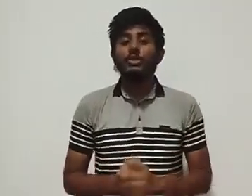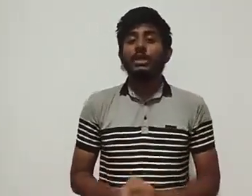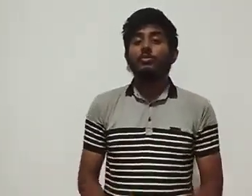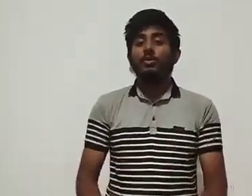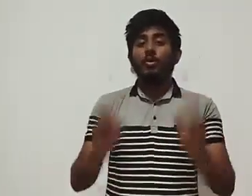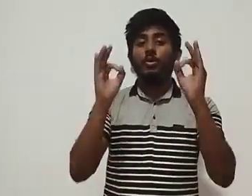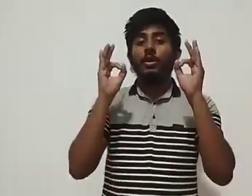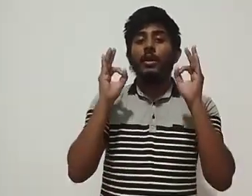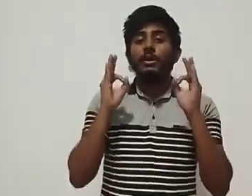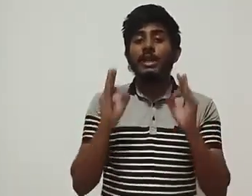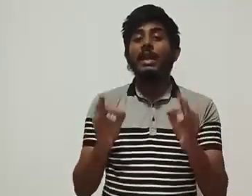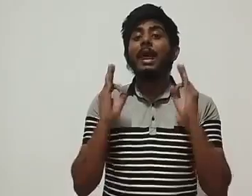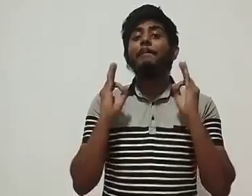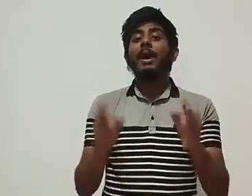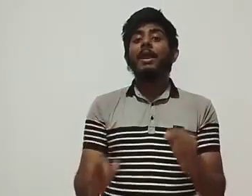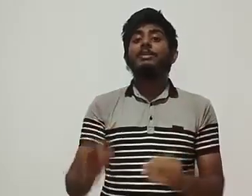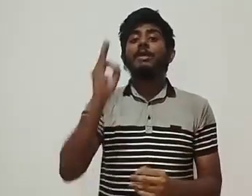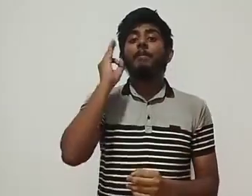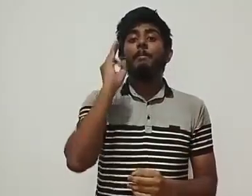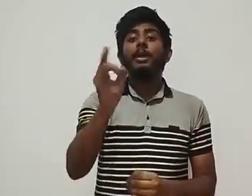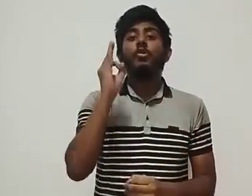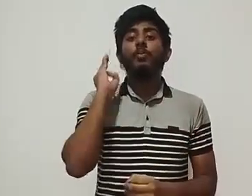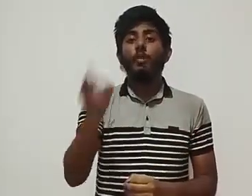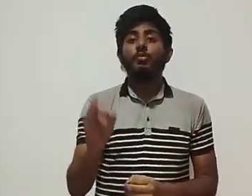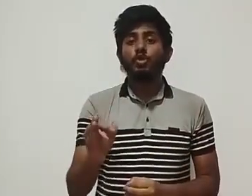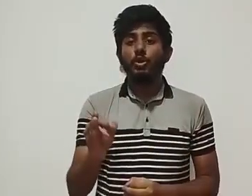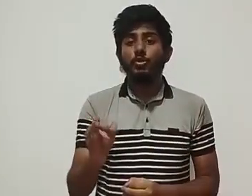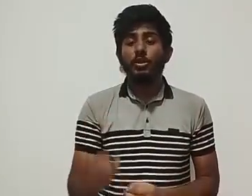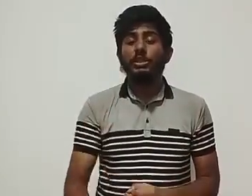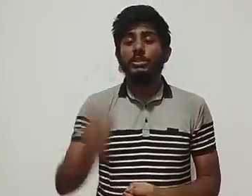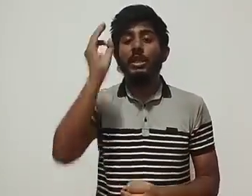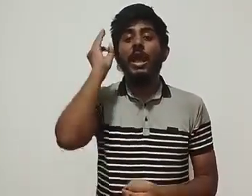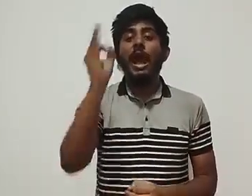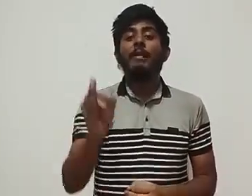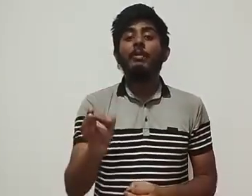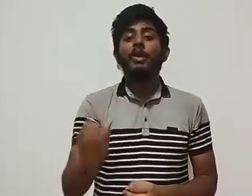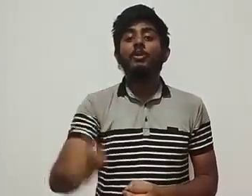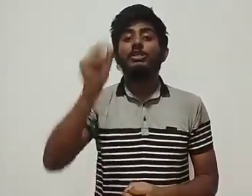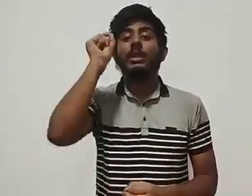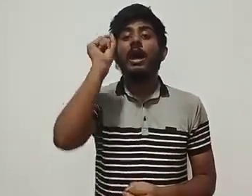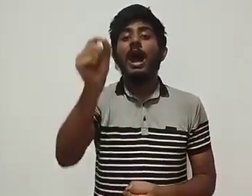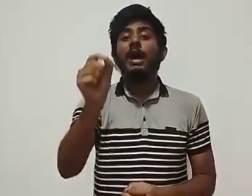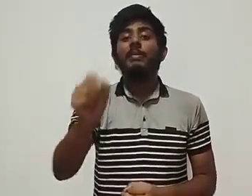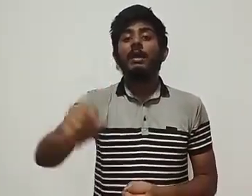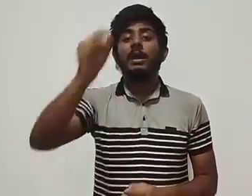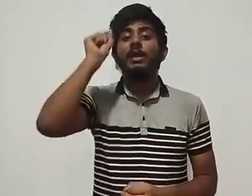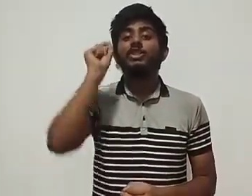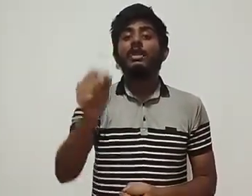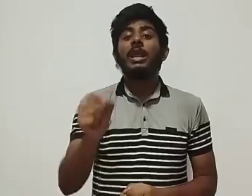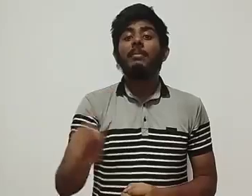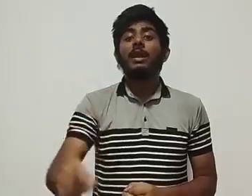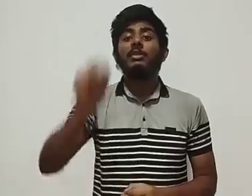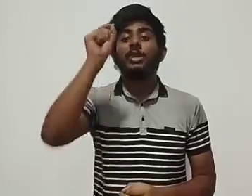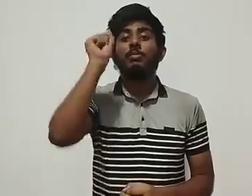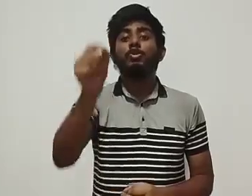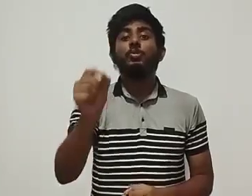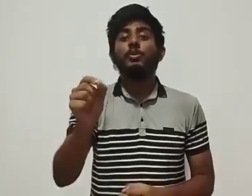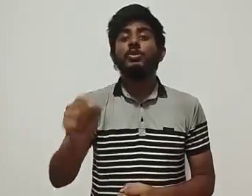ছাত্র আন্দোলন সারা বাংলাদেশে বিক্ষোভ কর্মসূচির ঘোষণা দিচ্ছি। আমি আবারও বলছি, আগামীকাল সারা বাংলাদেশে বৈষম্যবিরোধী